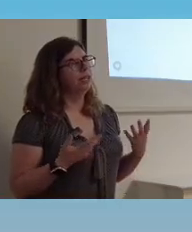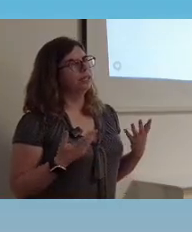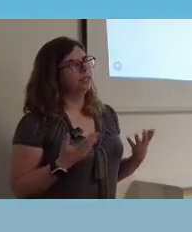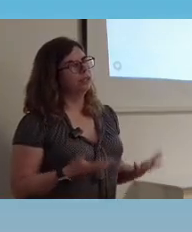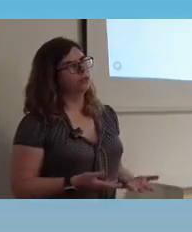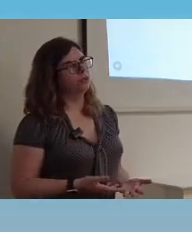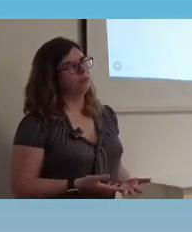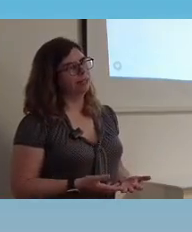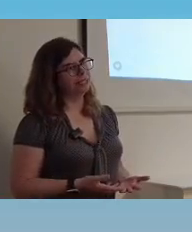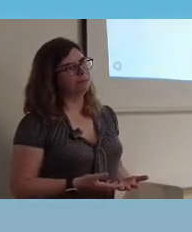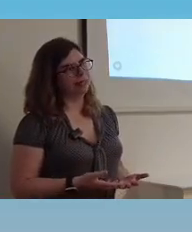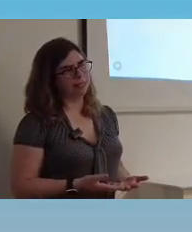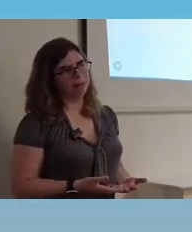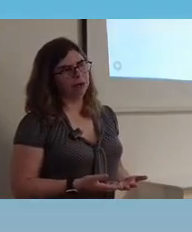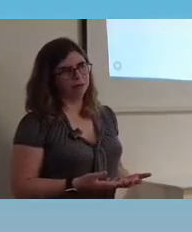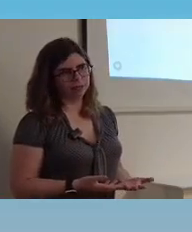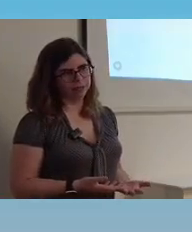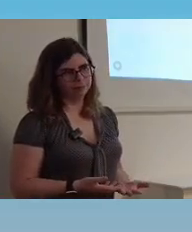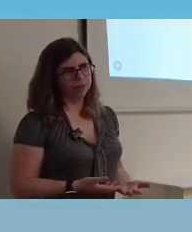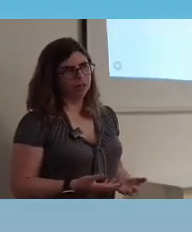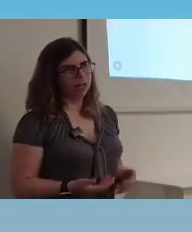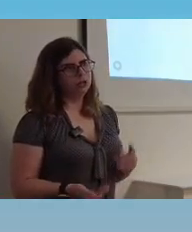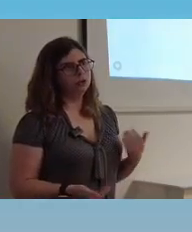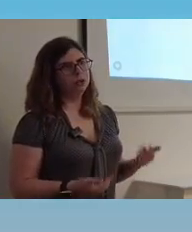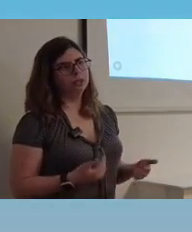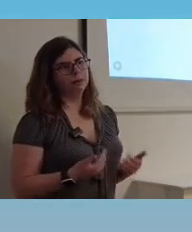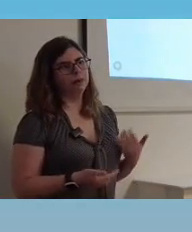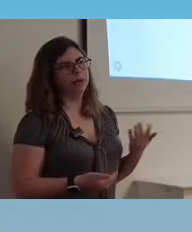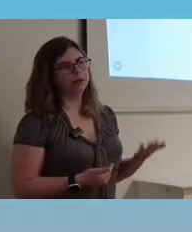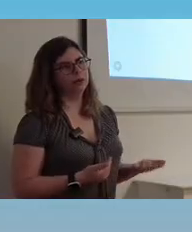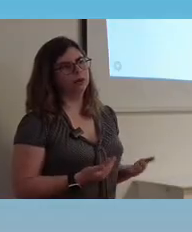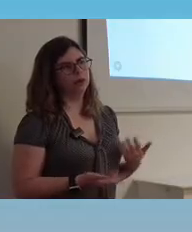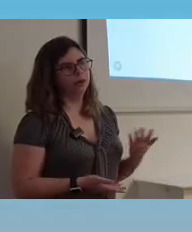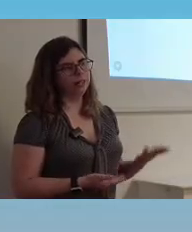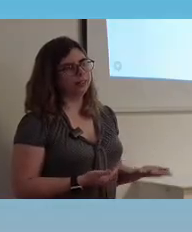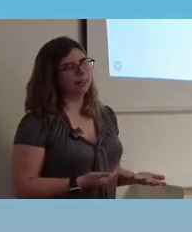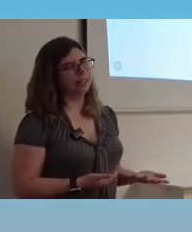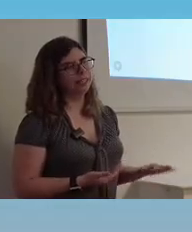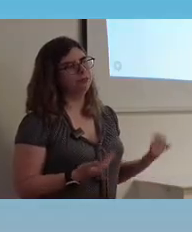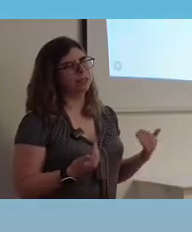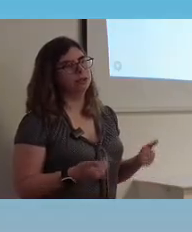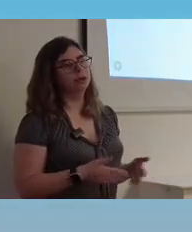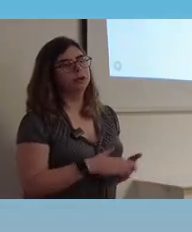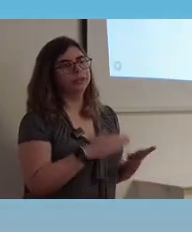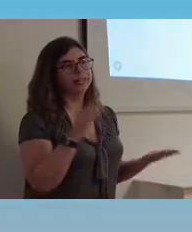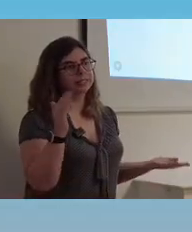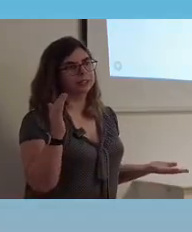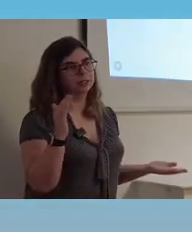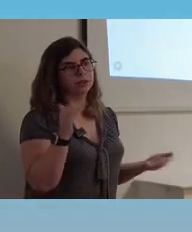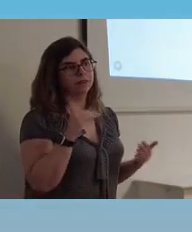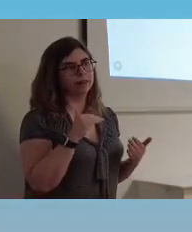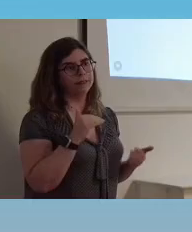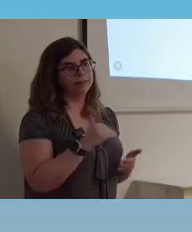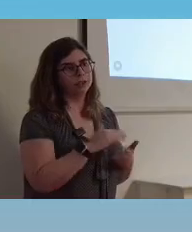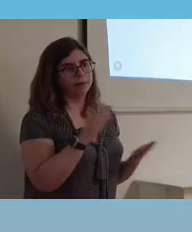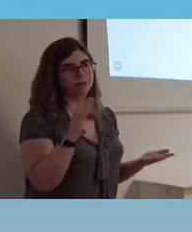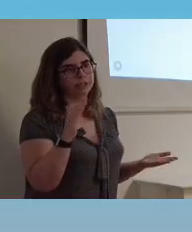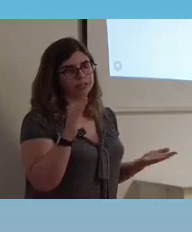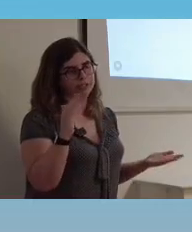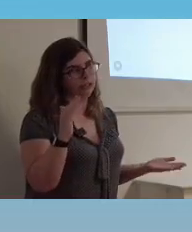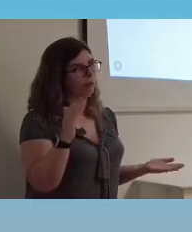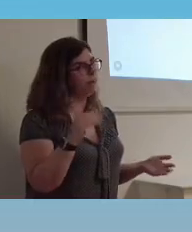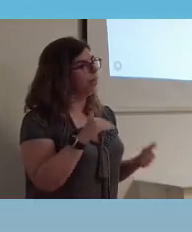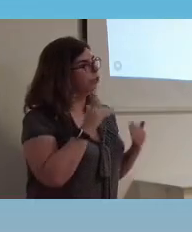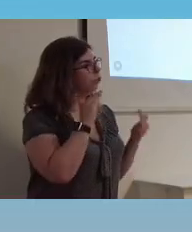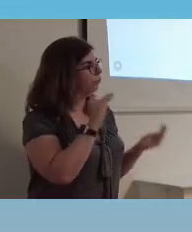signes qui ne maîtrisent pas très bien le français. Du coup, ça peut être une alternative parce que les textes sur Internet, sur les pages,